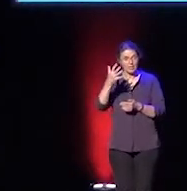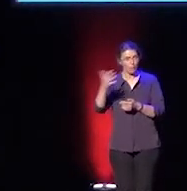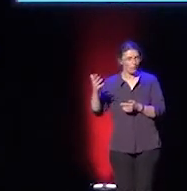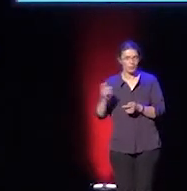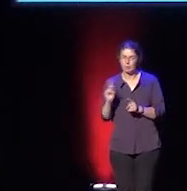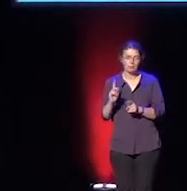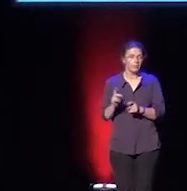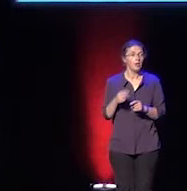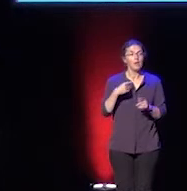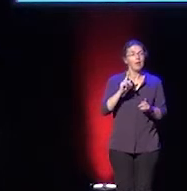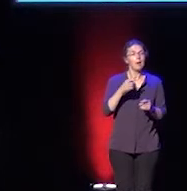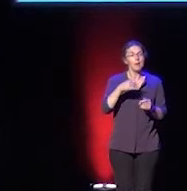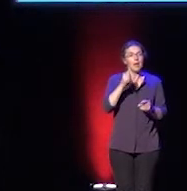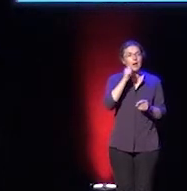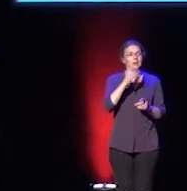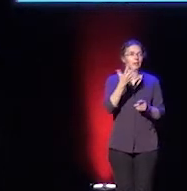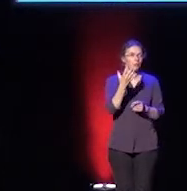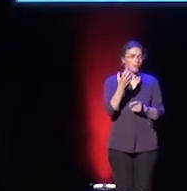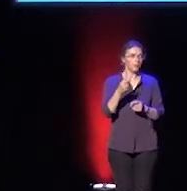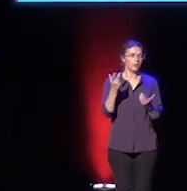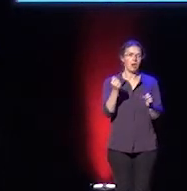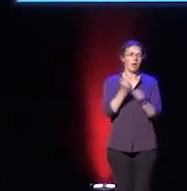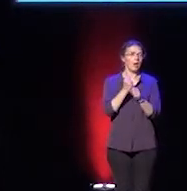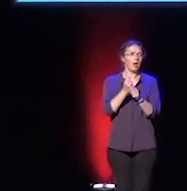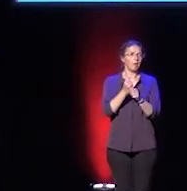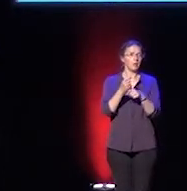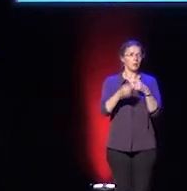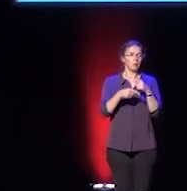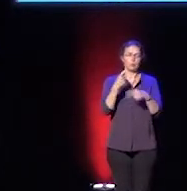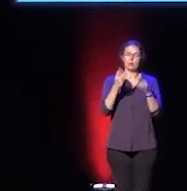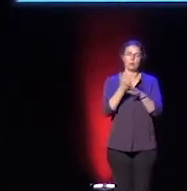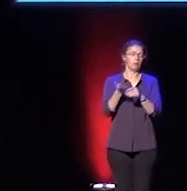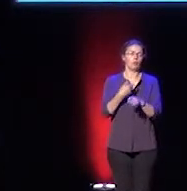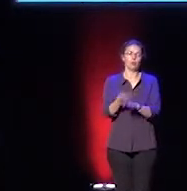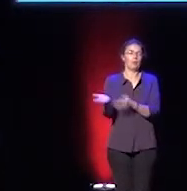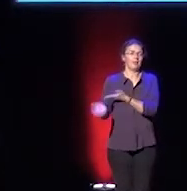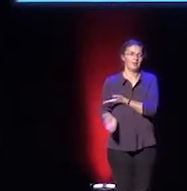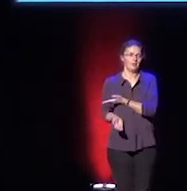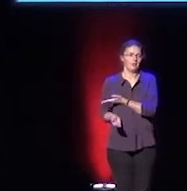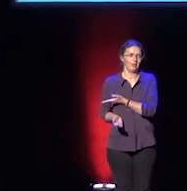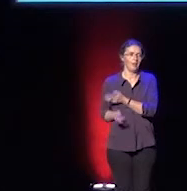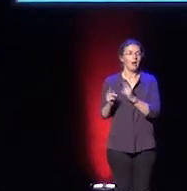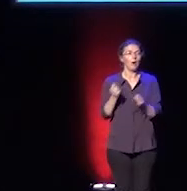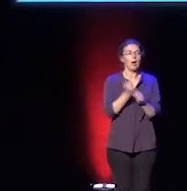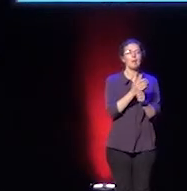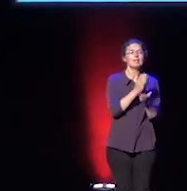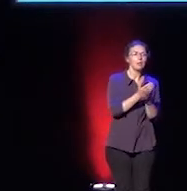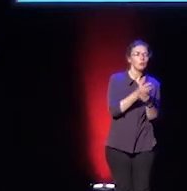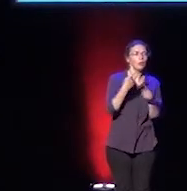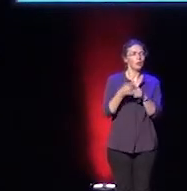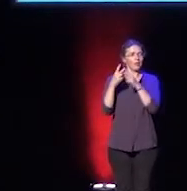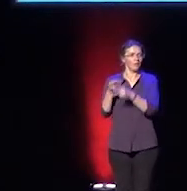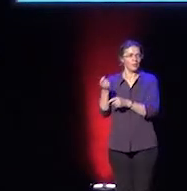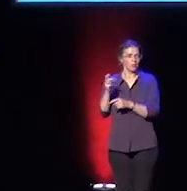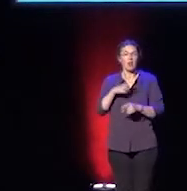über 50 war, aus dem Arbeitsprozess abgeschrieben wurde, selbst für diese beiden Einrichtungen, die eigentlich sich